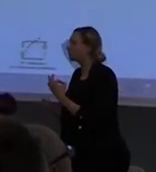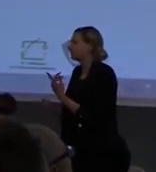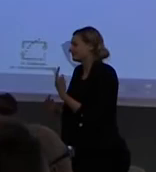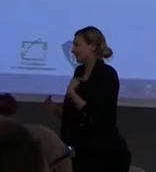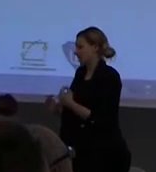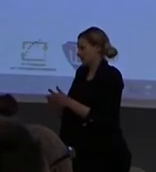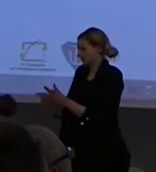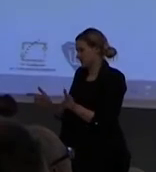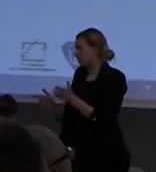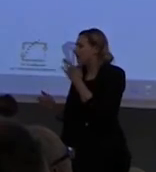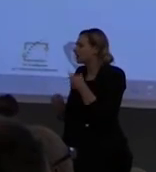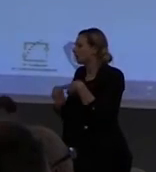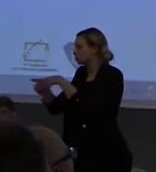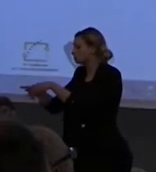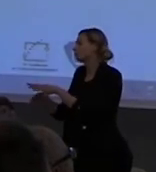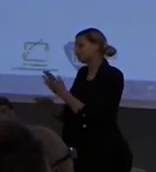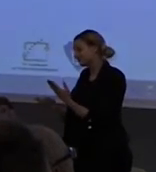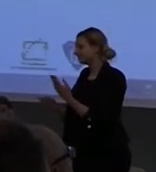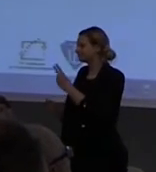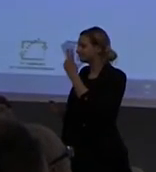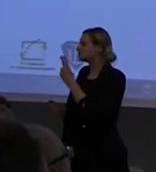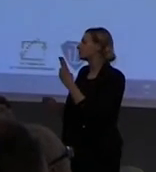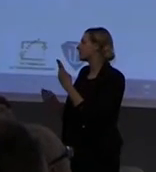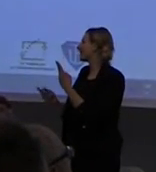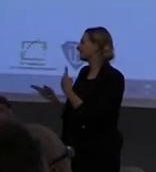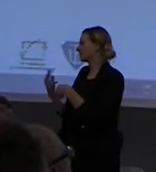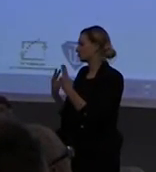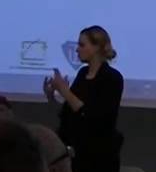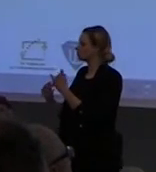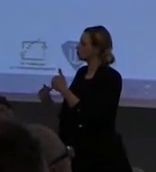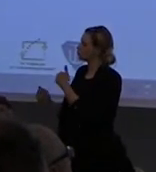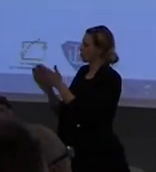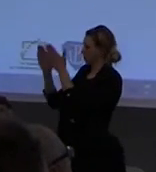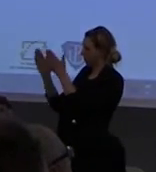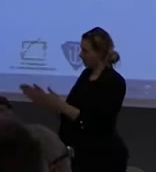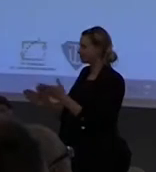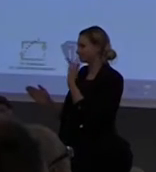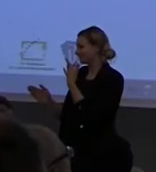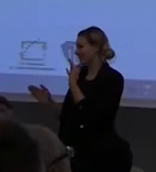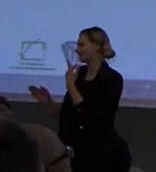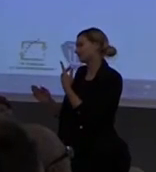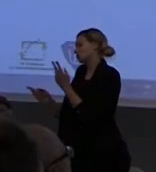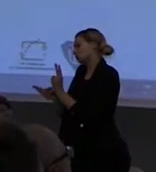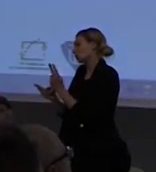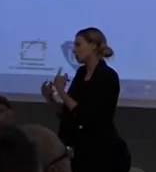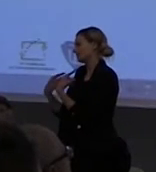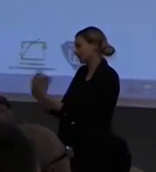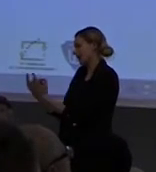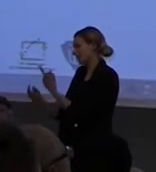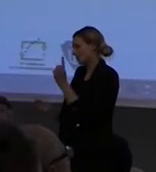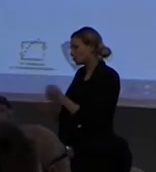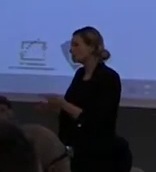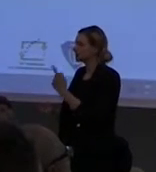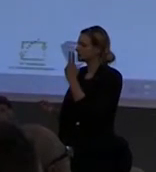a vůli a nasazení škol na tom, jakým způsobem si tuto pozici zajistí. Není